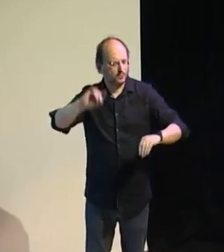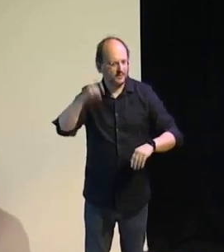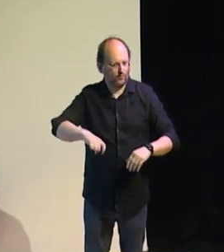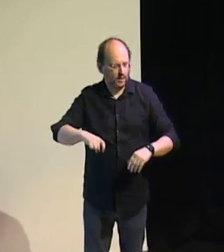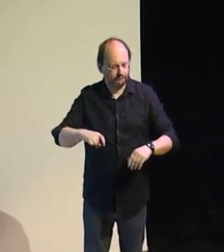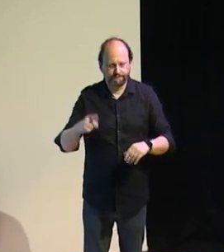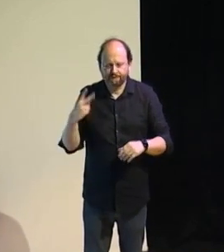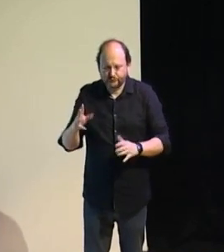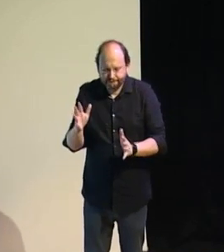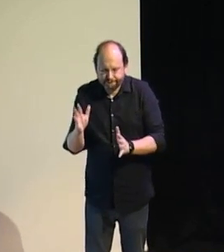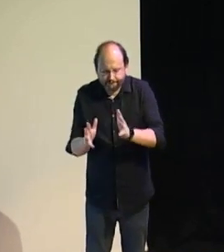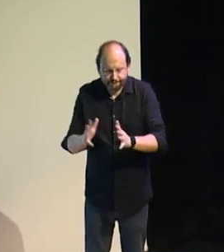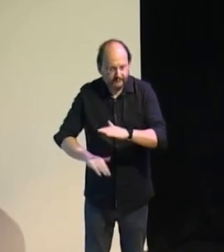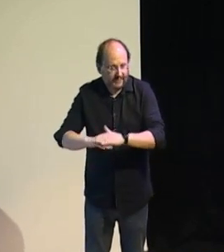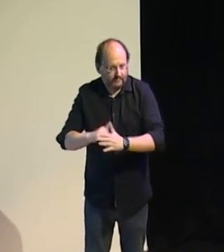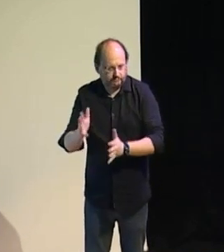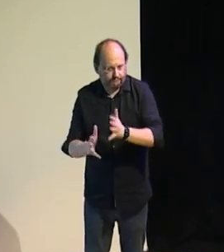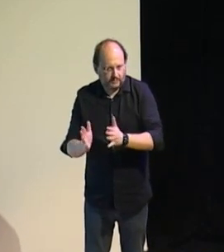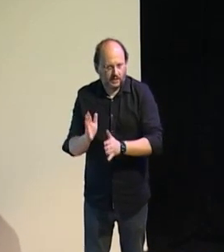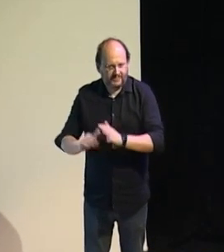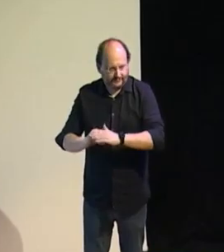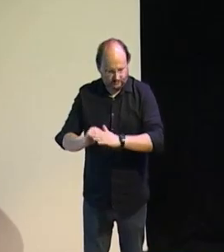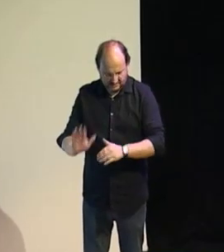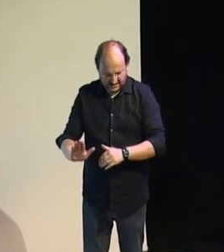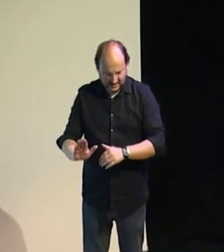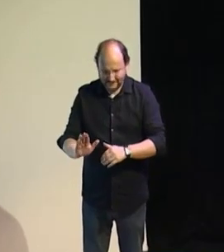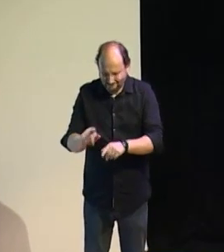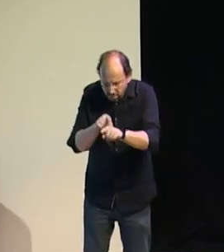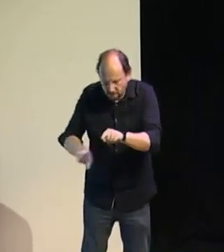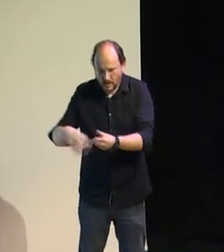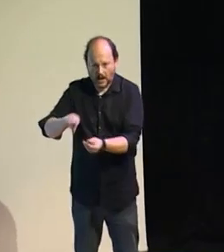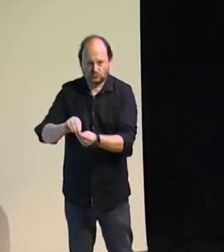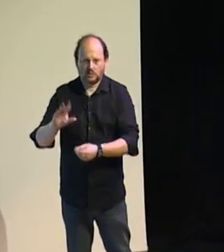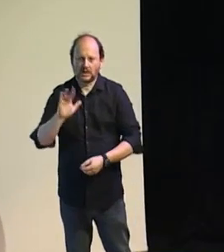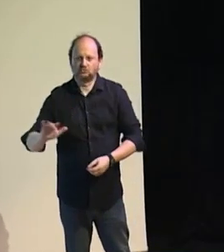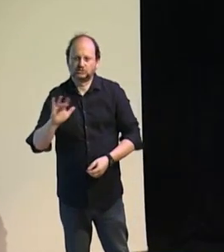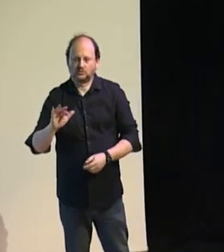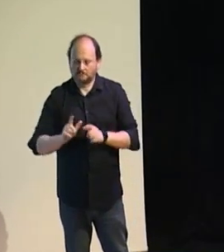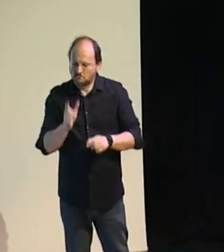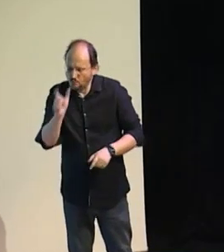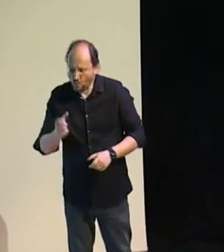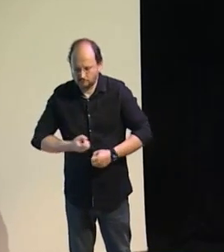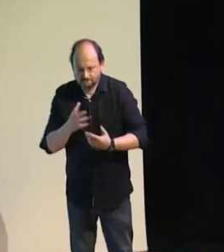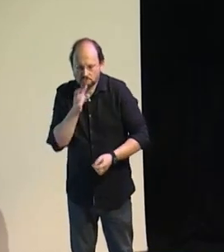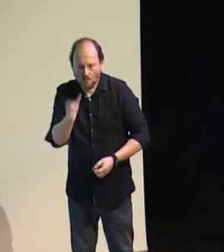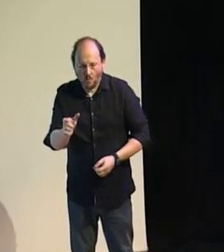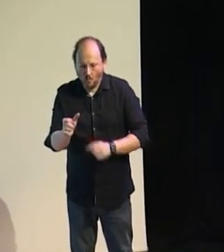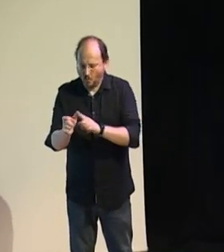Par les moines dont une des règles était justement d'avoir fait vœu de silence. Ils avaient quelques gestes, mais qui étaient limités. Et donc, ils les complétaient par